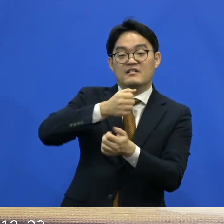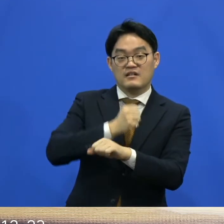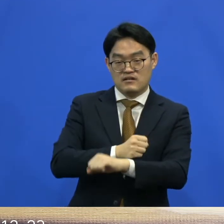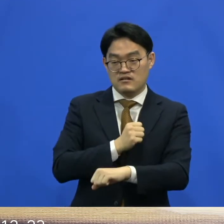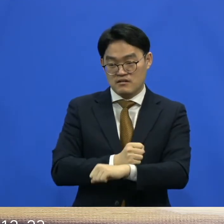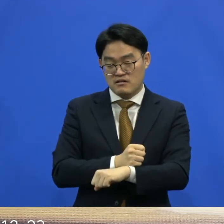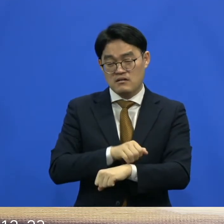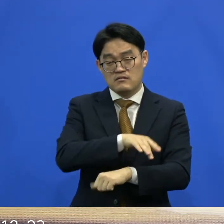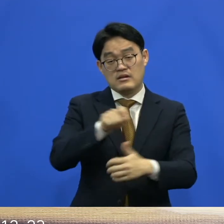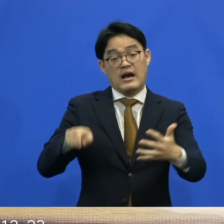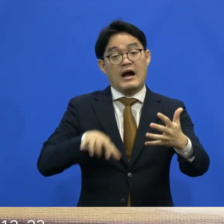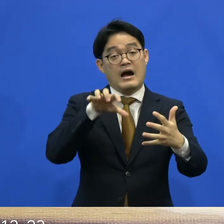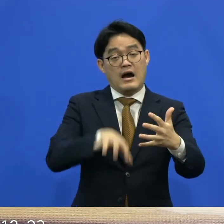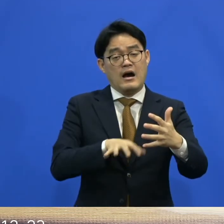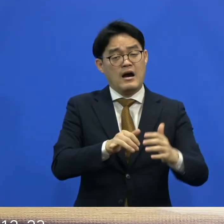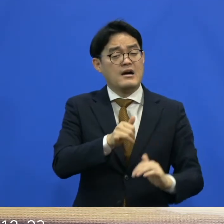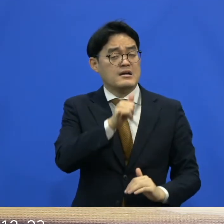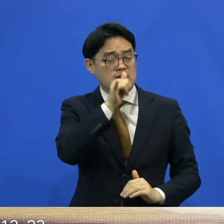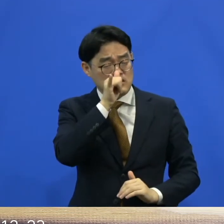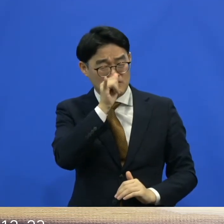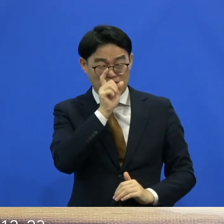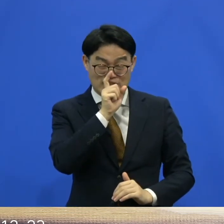우리 안에 있는 불순물들을 제거하시고